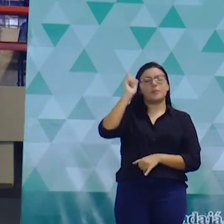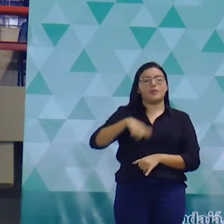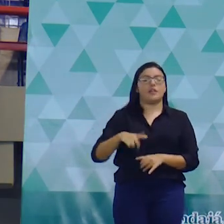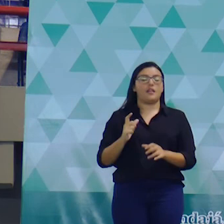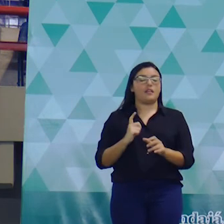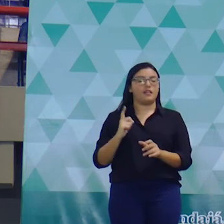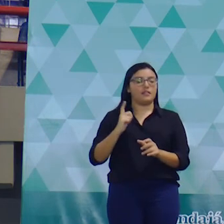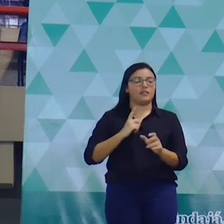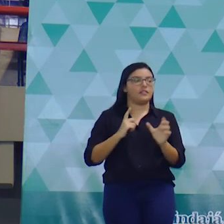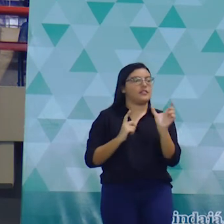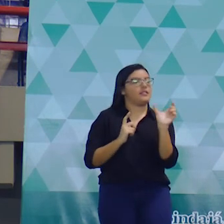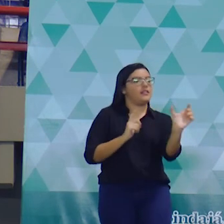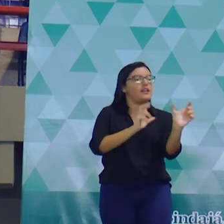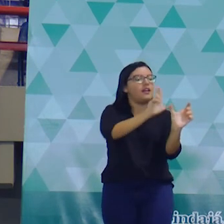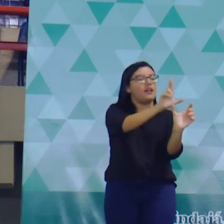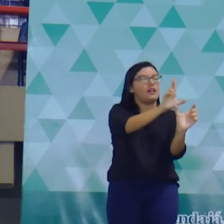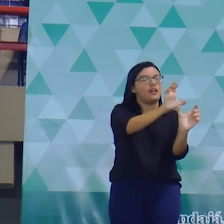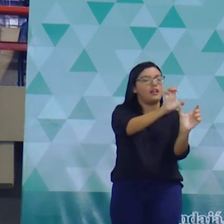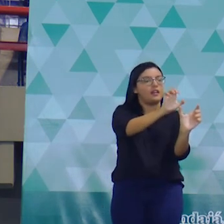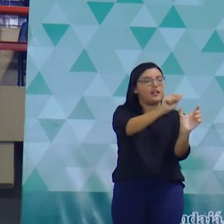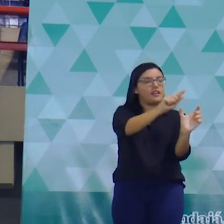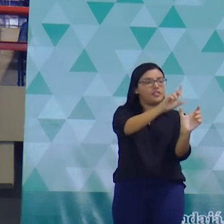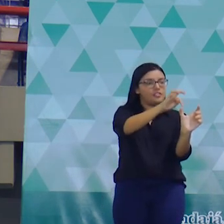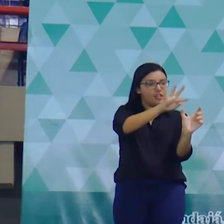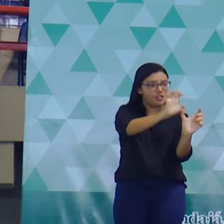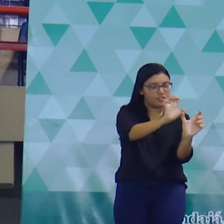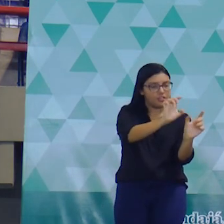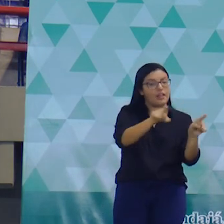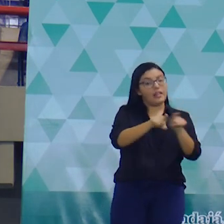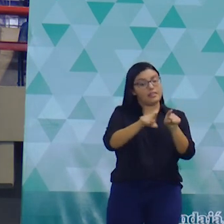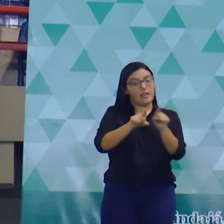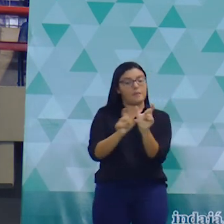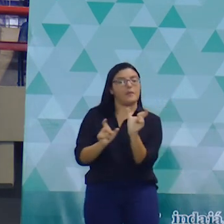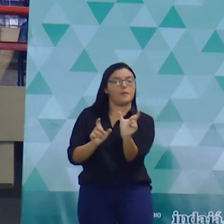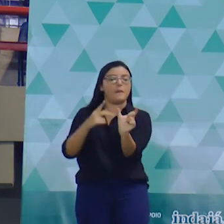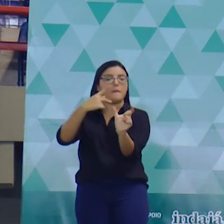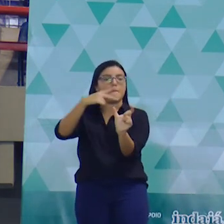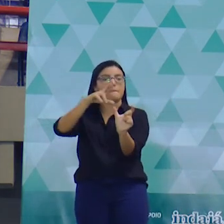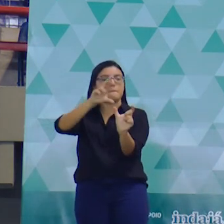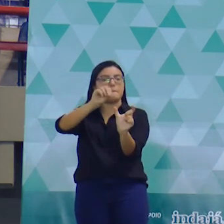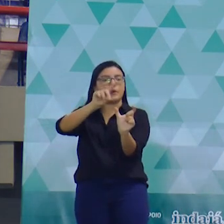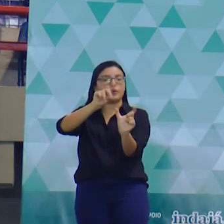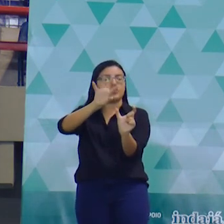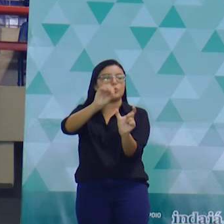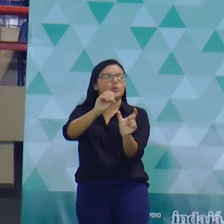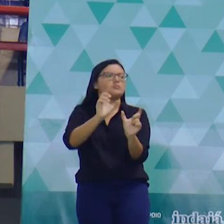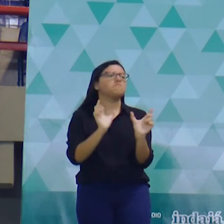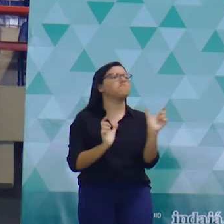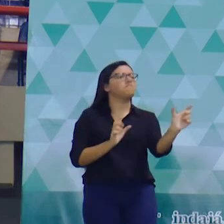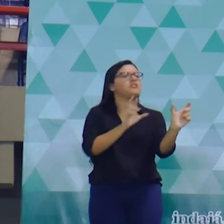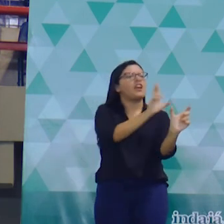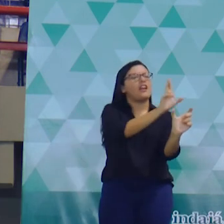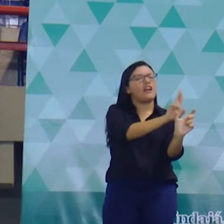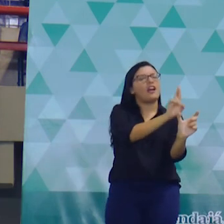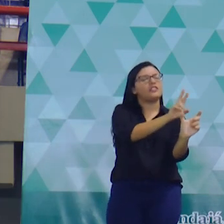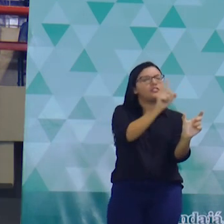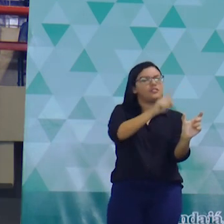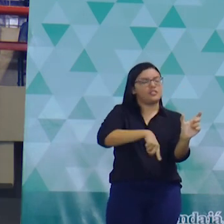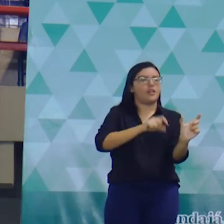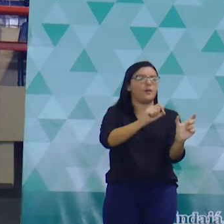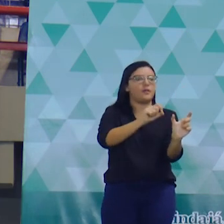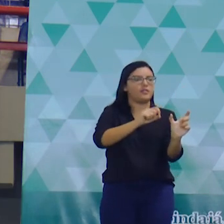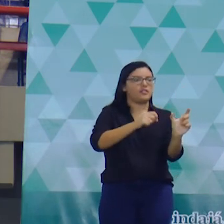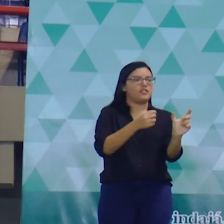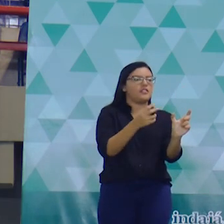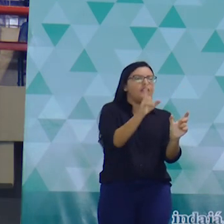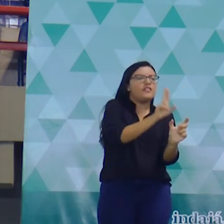formada por reagentes e produtos. Reagentes são as substâncias químicas que vão ser utilizadas, que vão